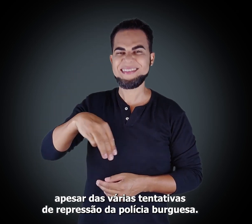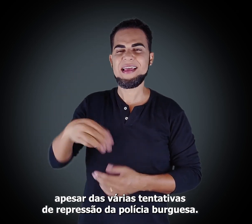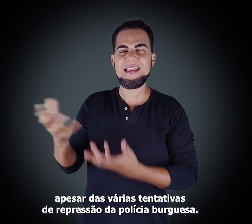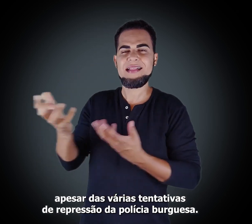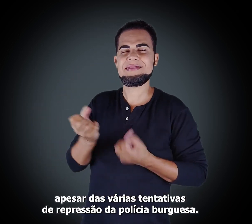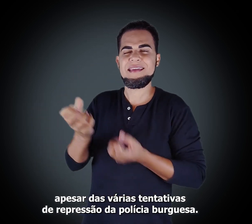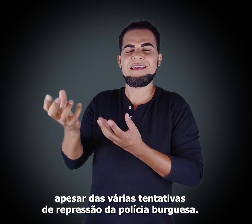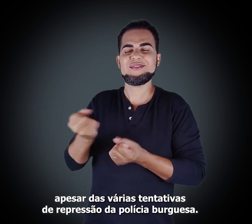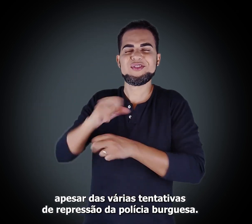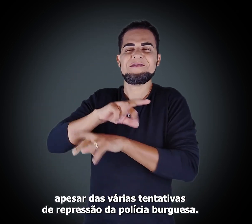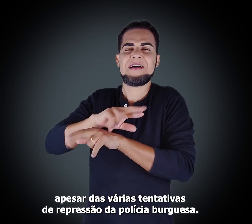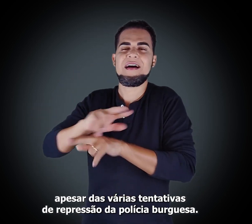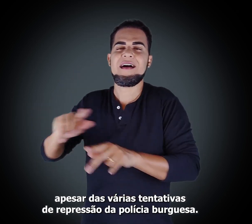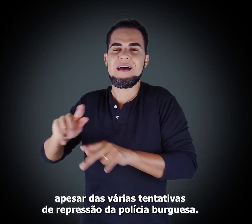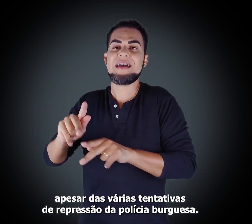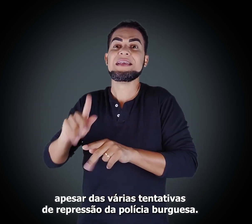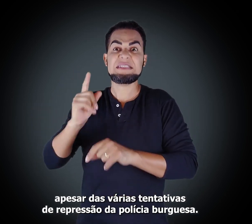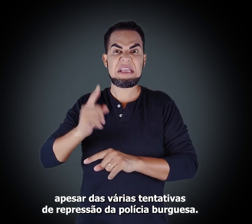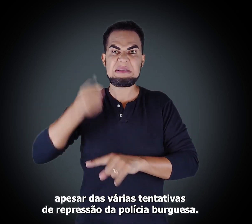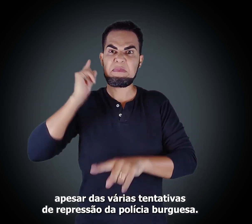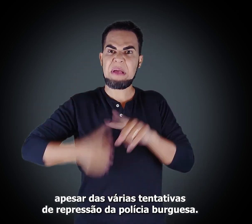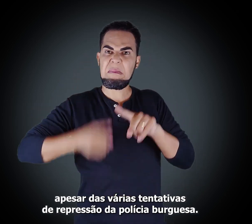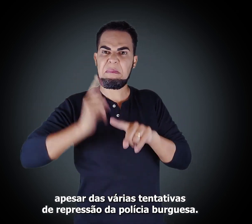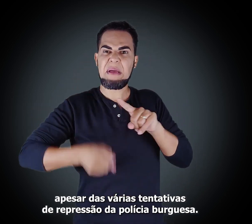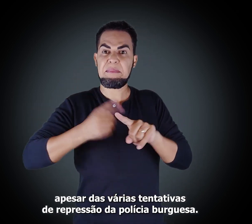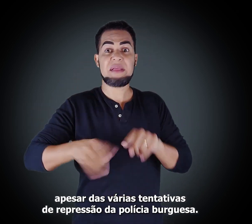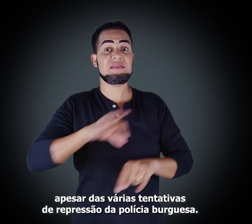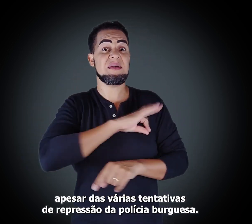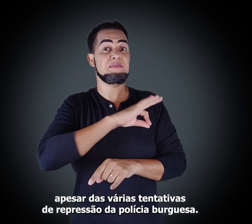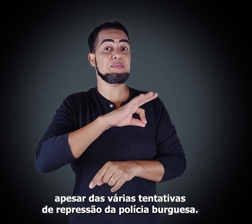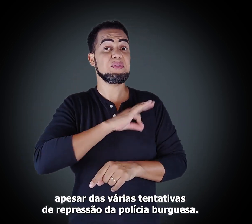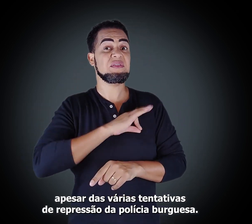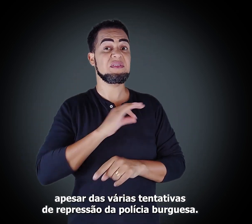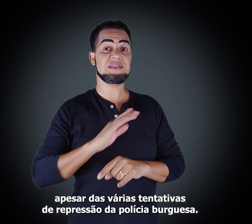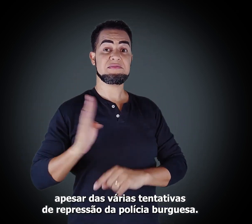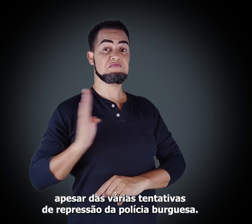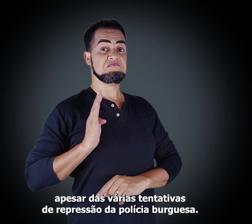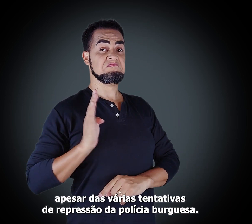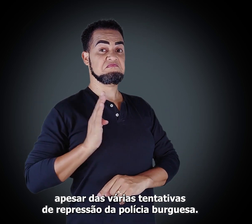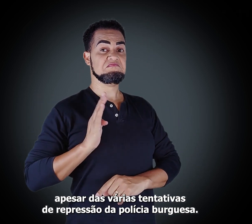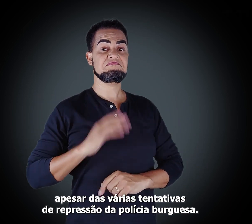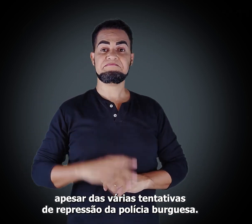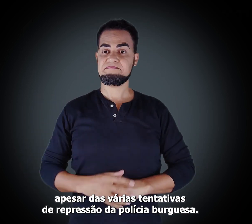das várias tentativas de repressão da polícia burguesa.